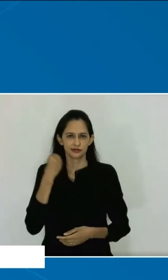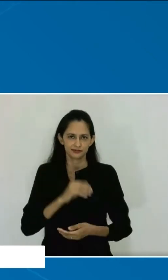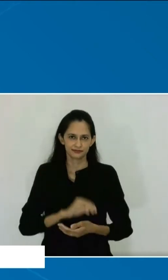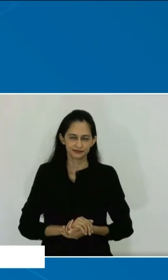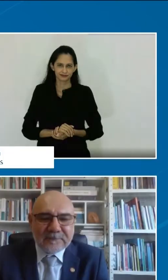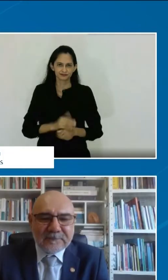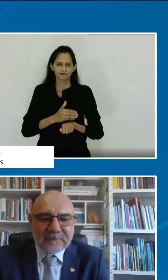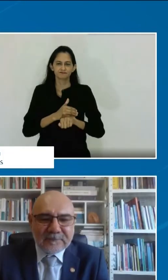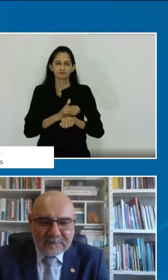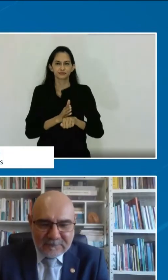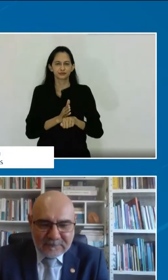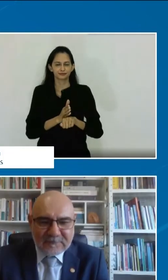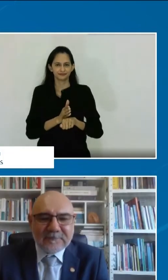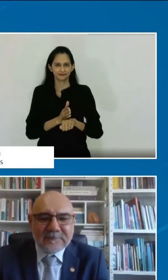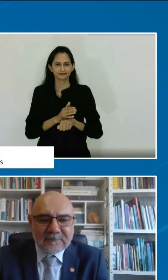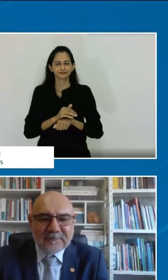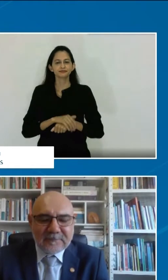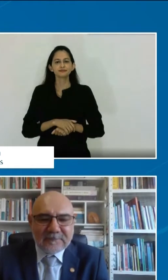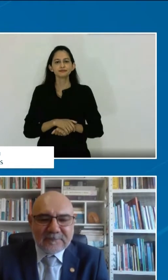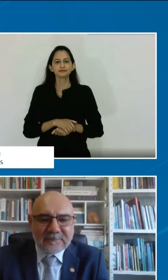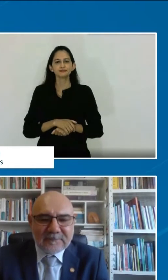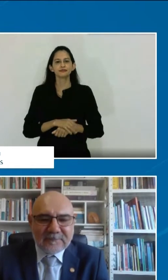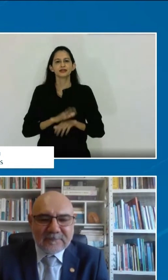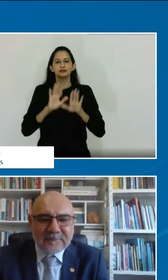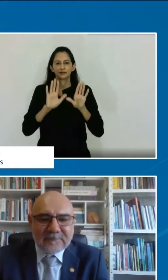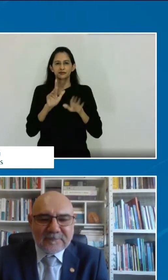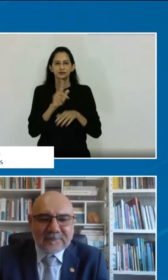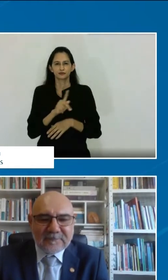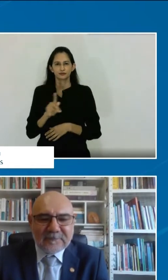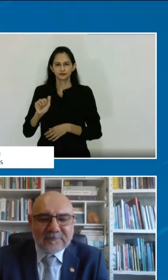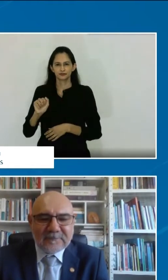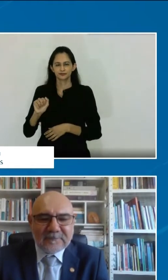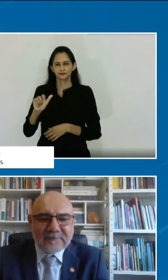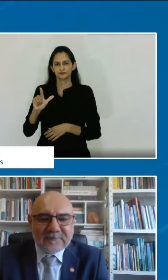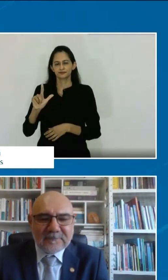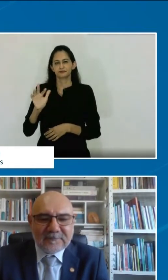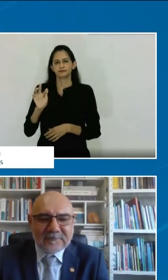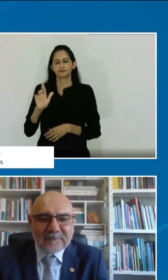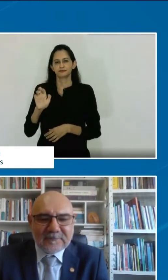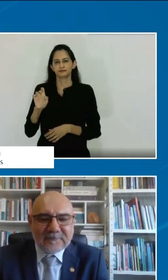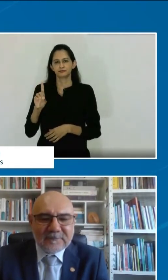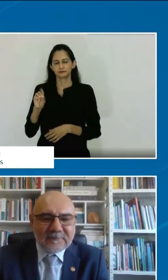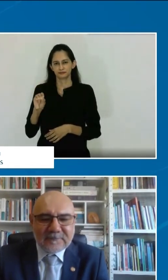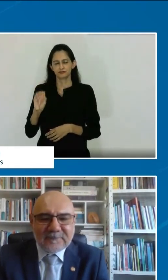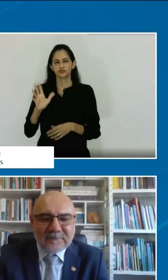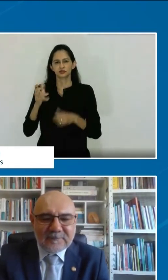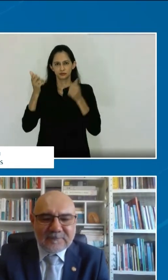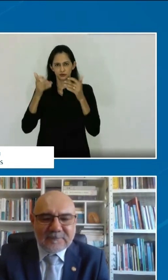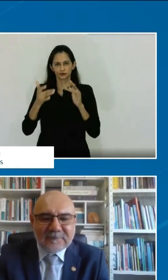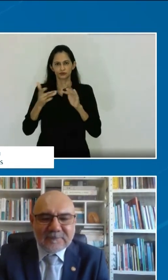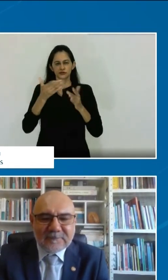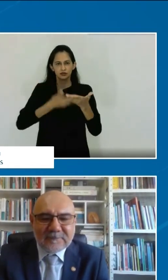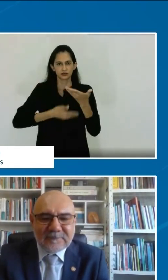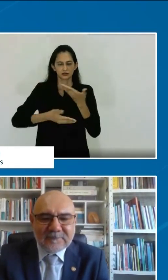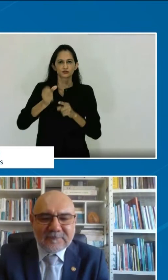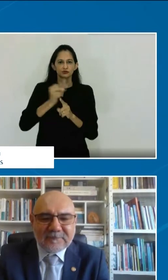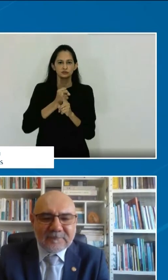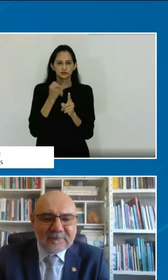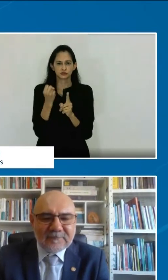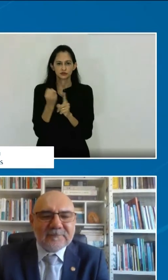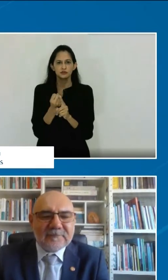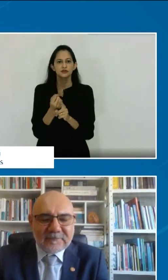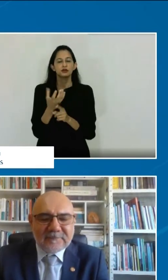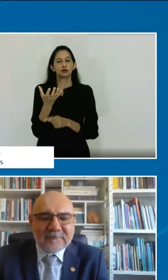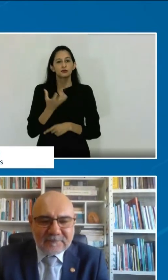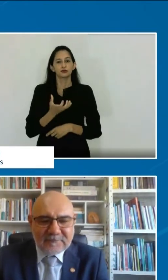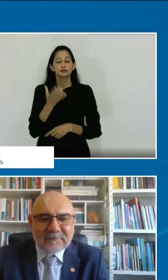estamos nos minutos finais, mas pegando o gancho do que o professor Alfredo falou, desse contato com a sociedade e a defesa da universidade, eu queria ouvir os